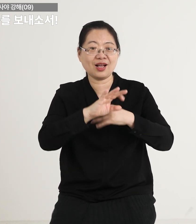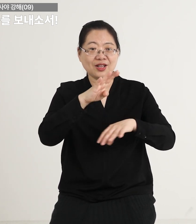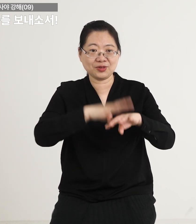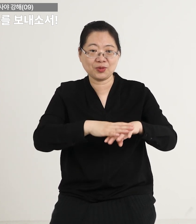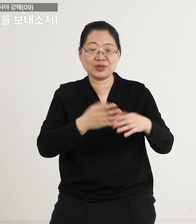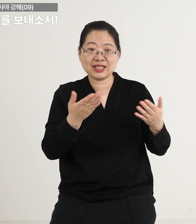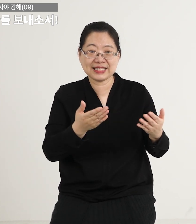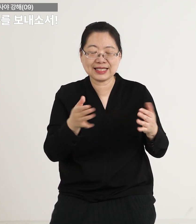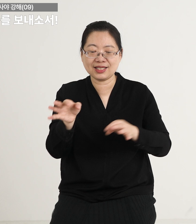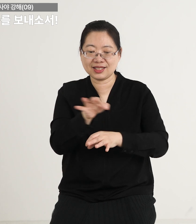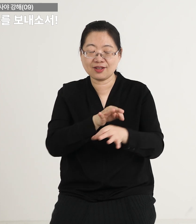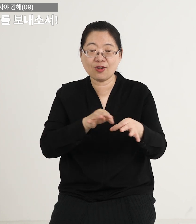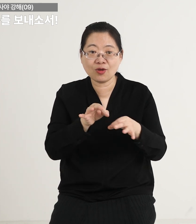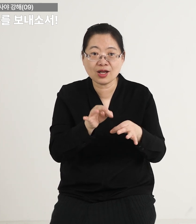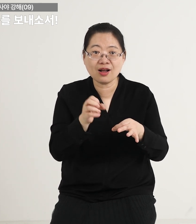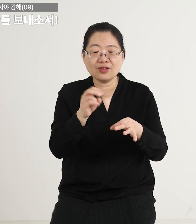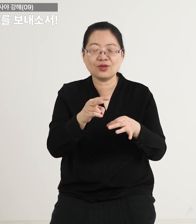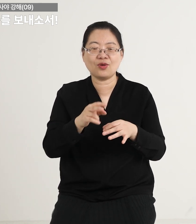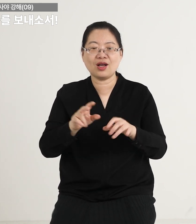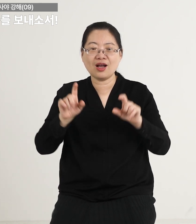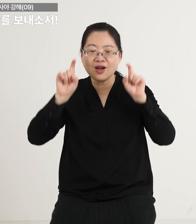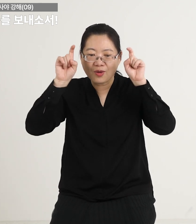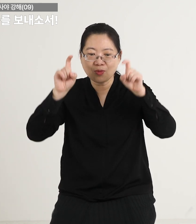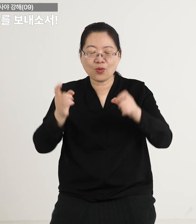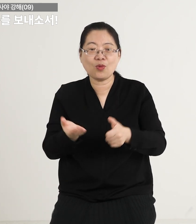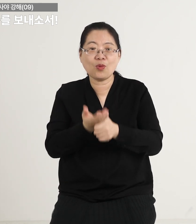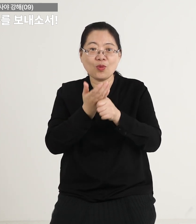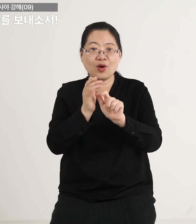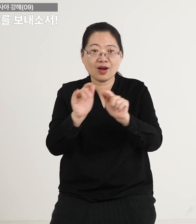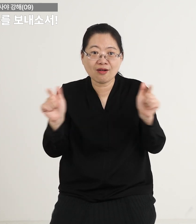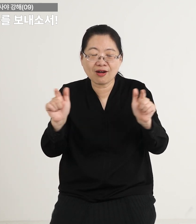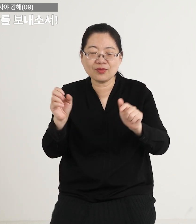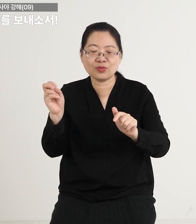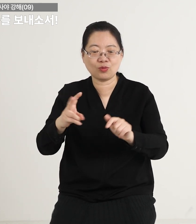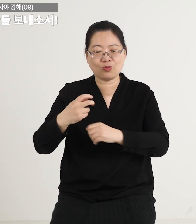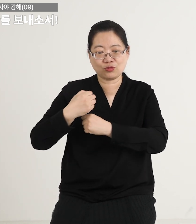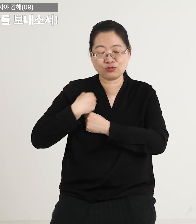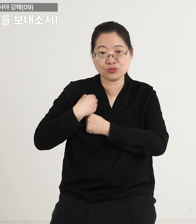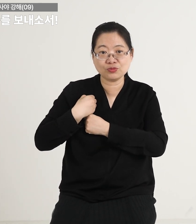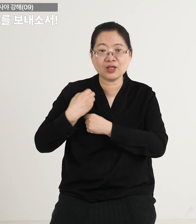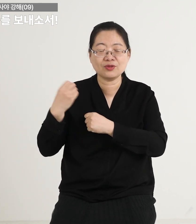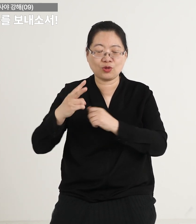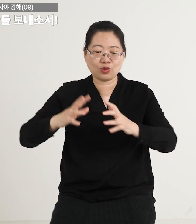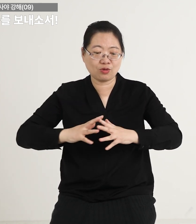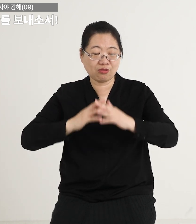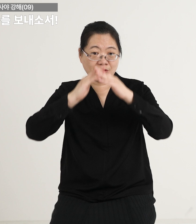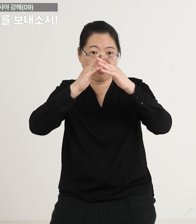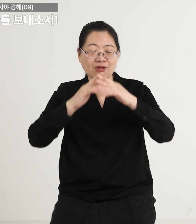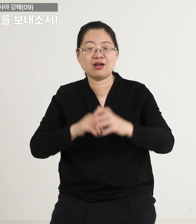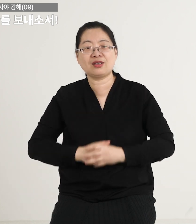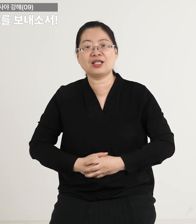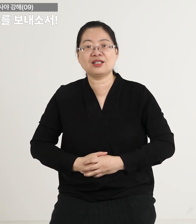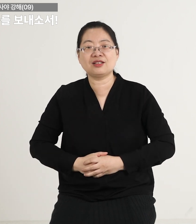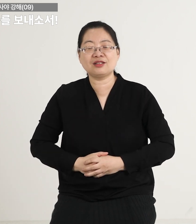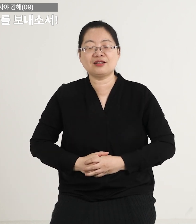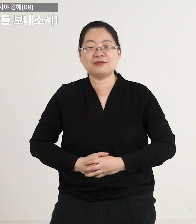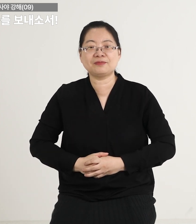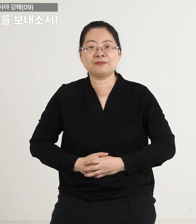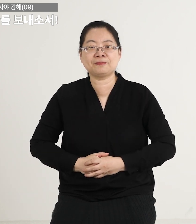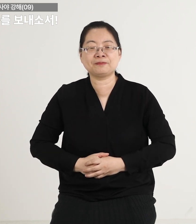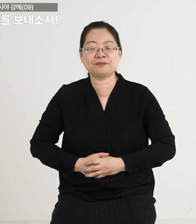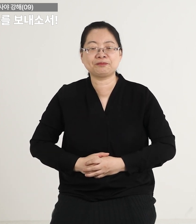농사, 경제, 목축, 국방, 건설,